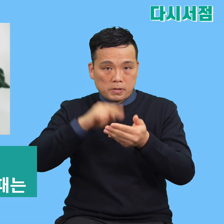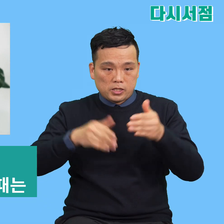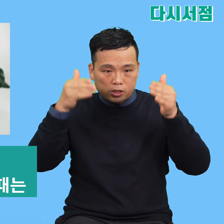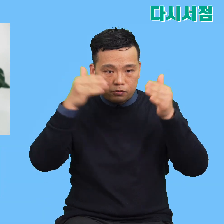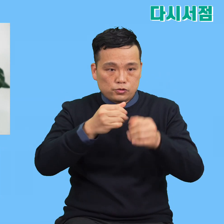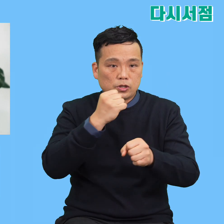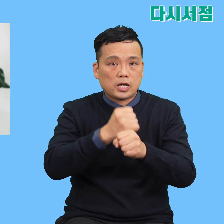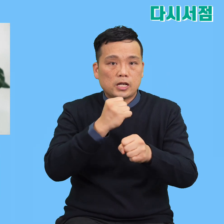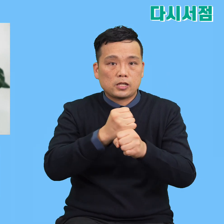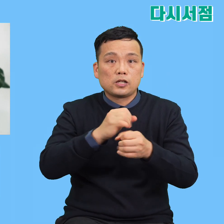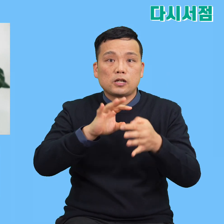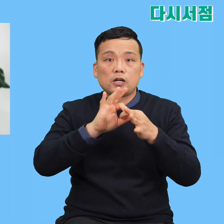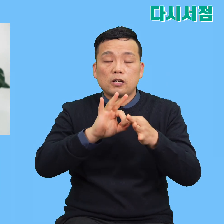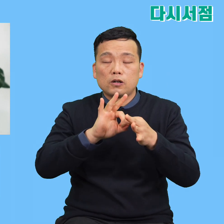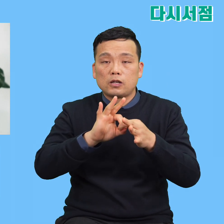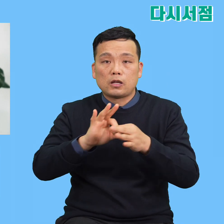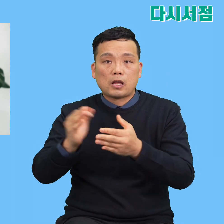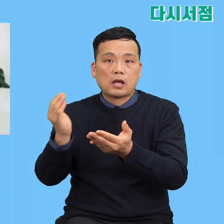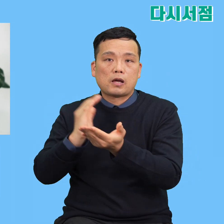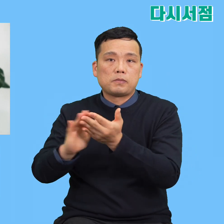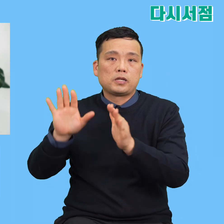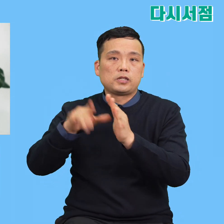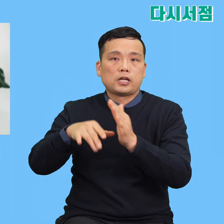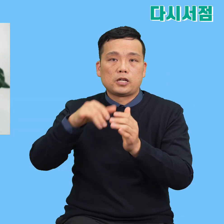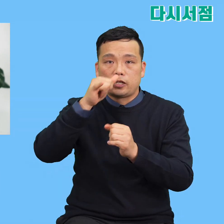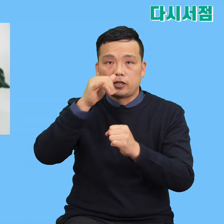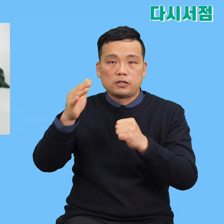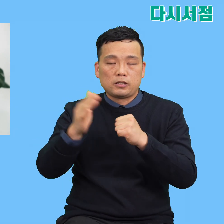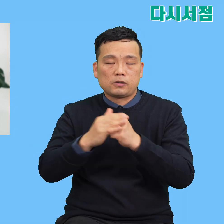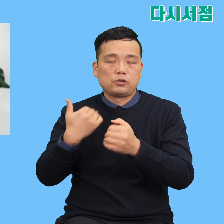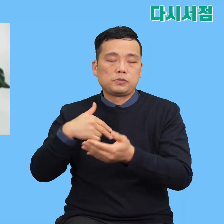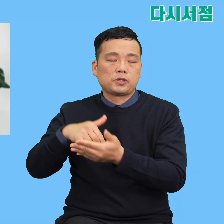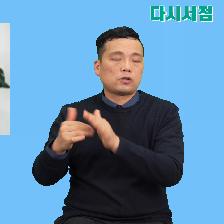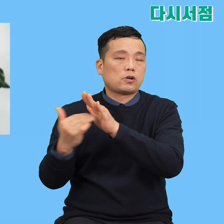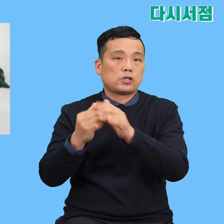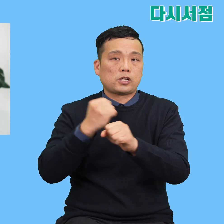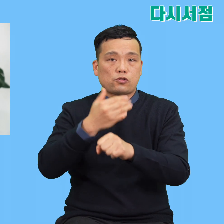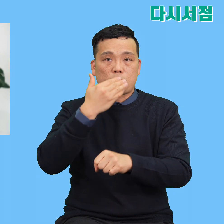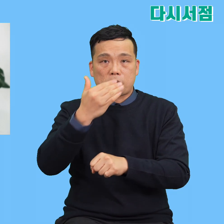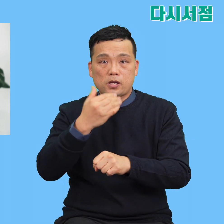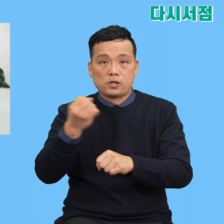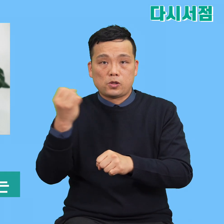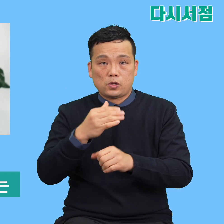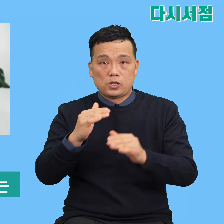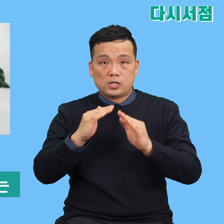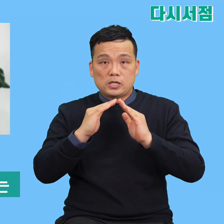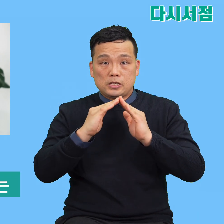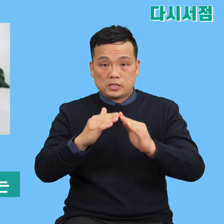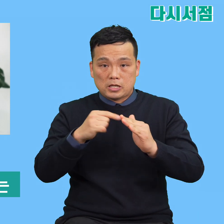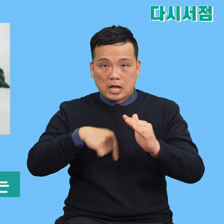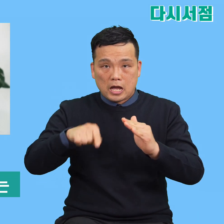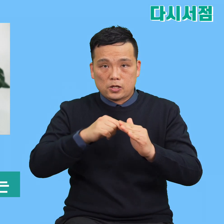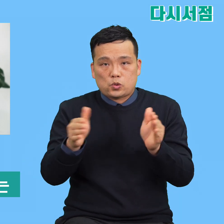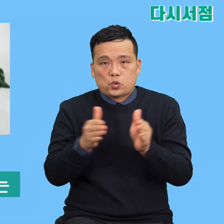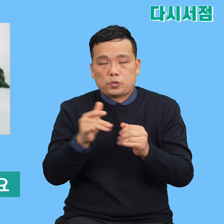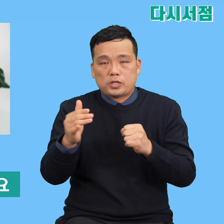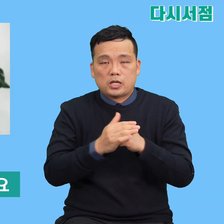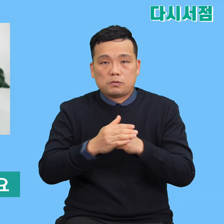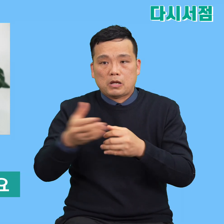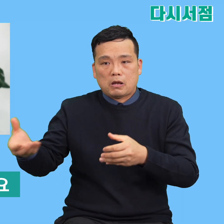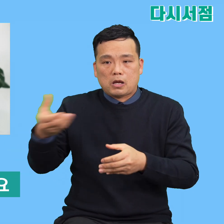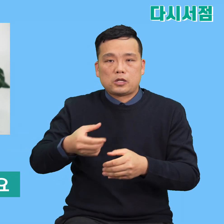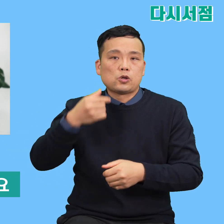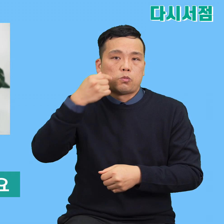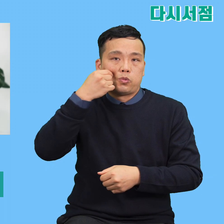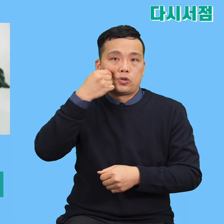때는 사실 어쩔 수 없이 이렇게 쳐내야 되는 부분이 있고, 그다음에 책방의 물리적인 공간에 한계가 있기 때문에 그럴 때는 또 그 타이밍에는 책을 못